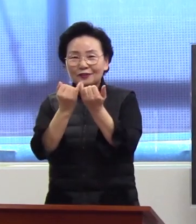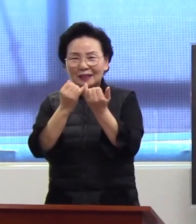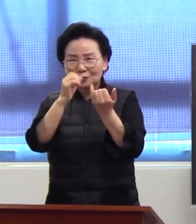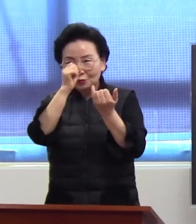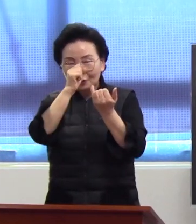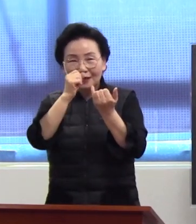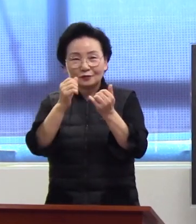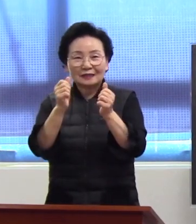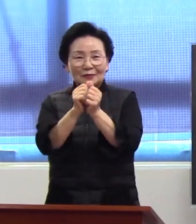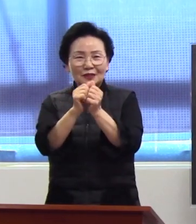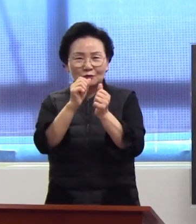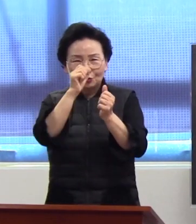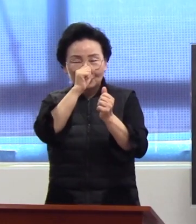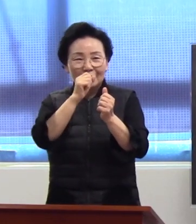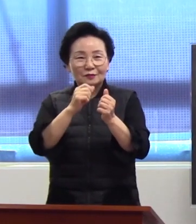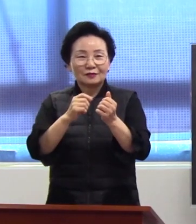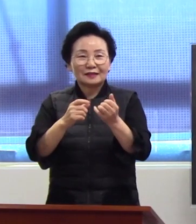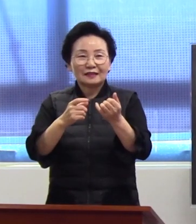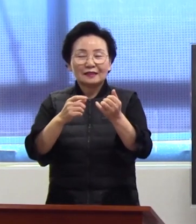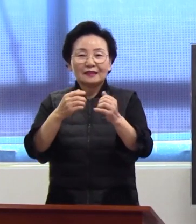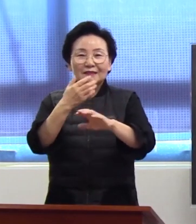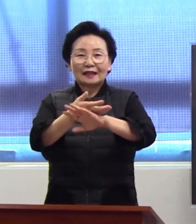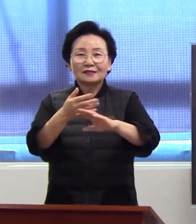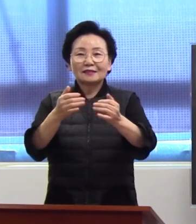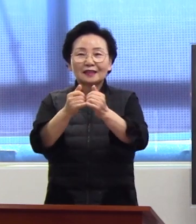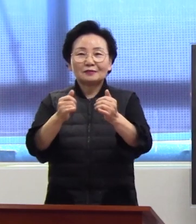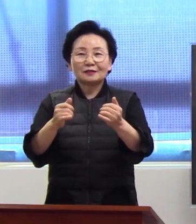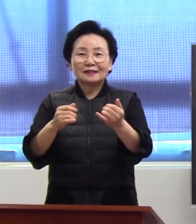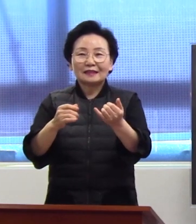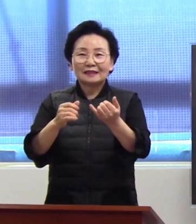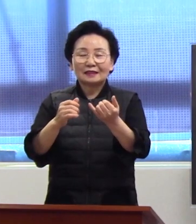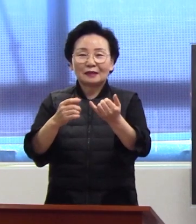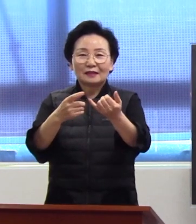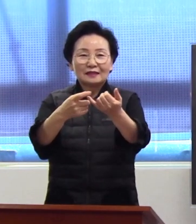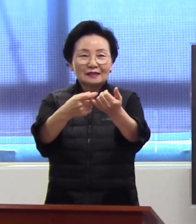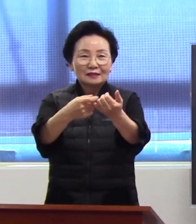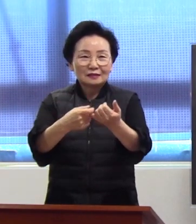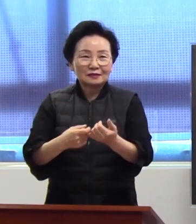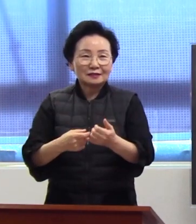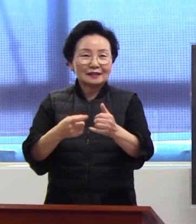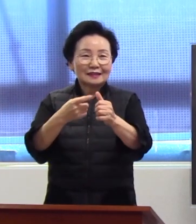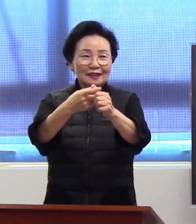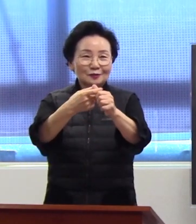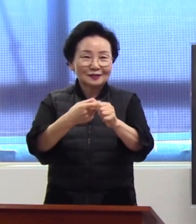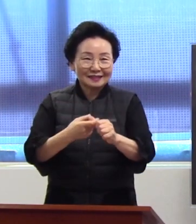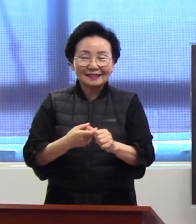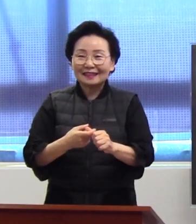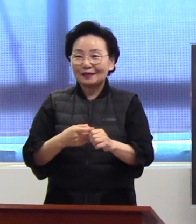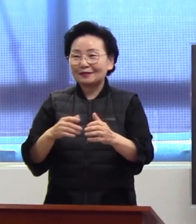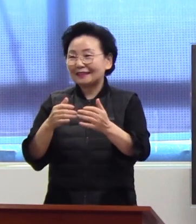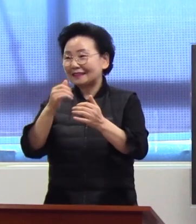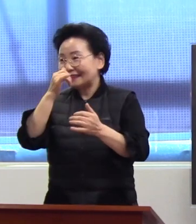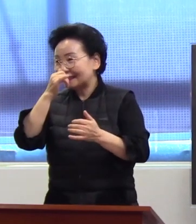여자 좋아하고 남자 좋아하고 그냥 다른 사람 그냥 이렇게 막 이렇게 하고 그러는 사람들이